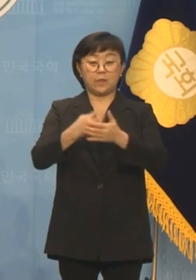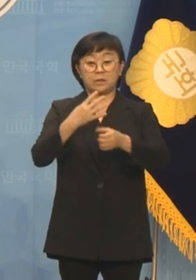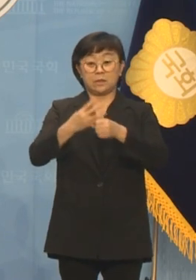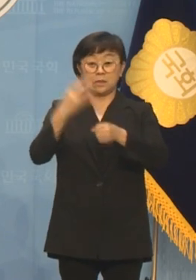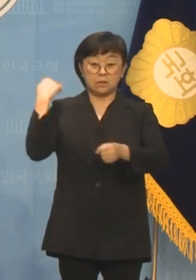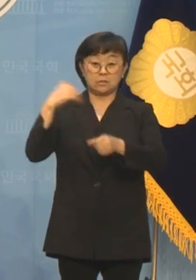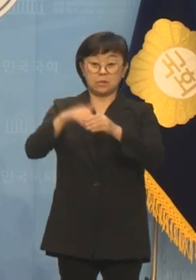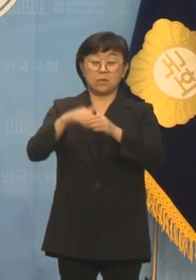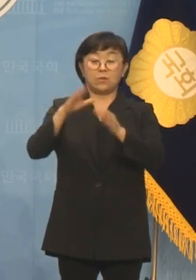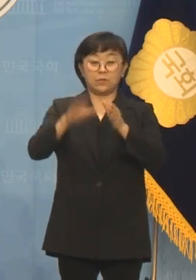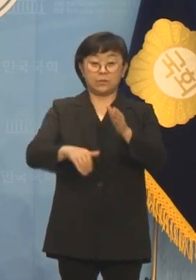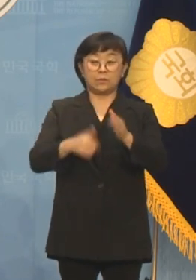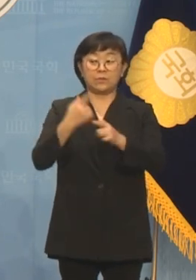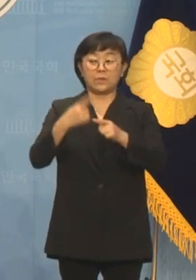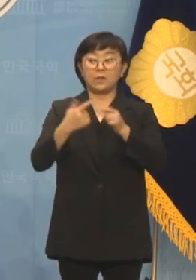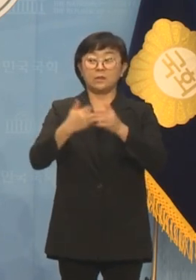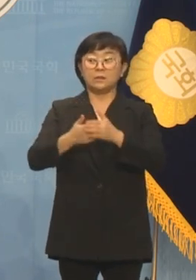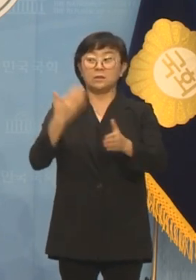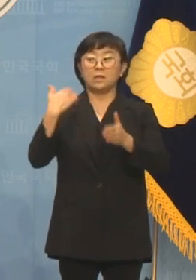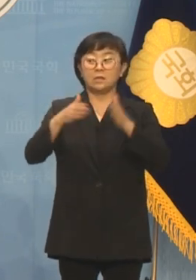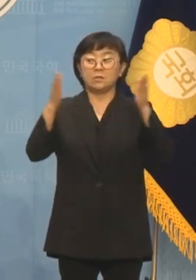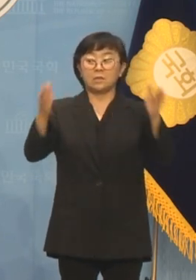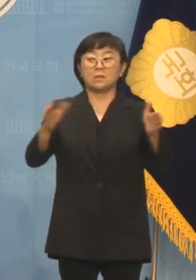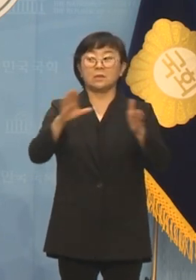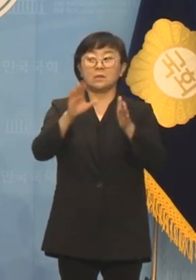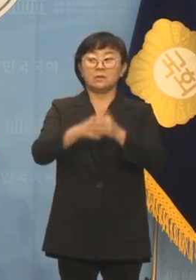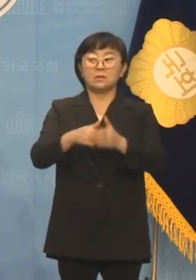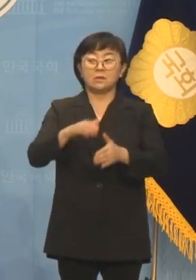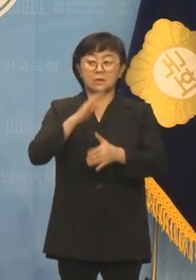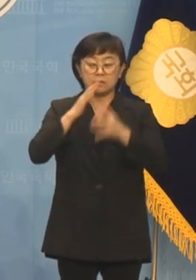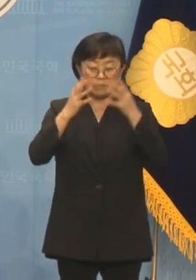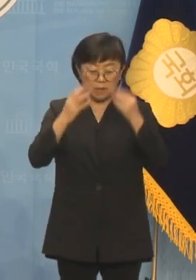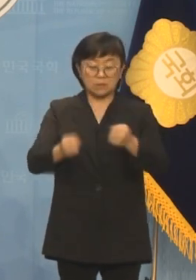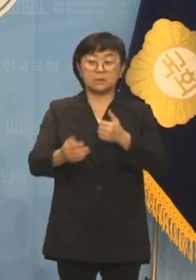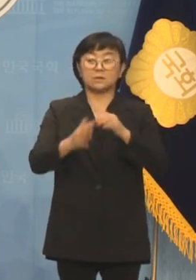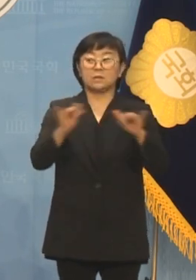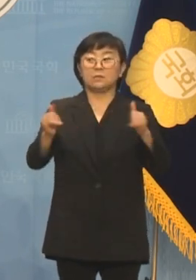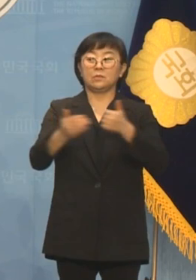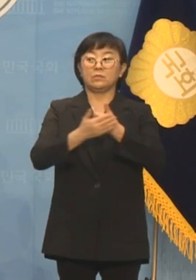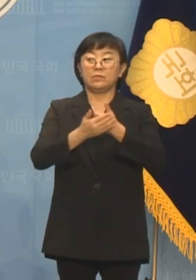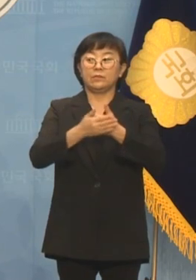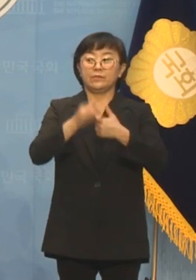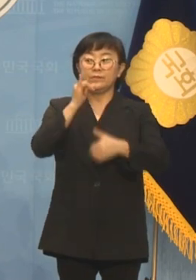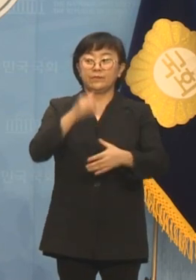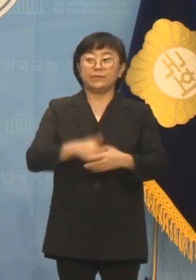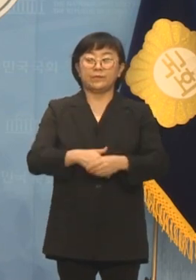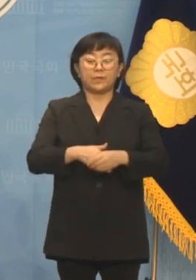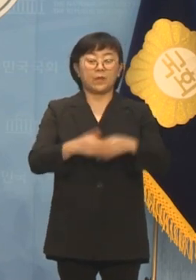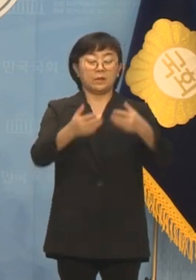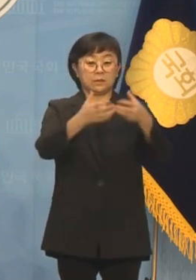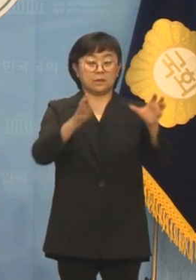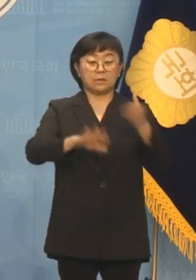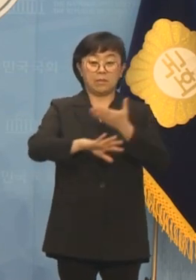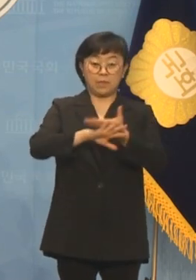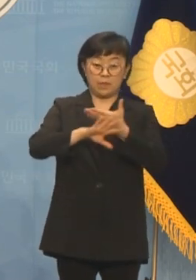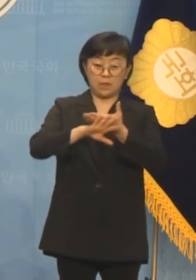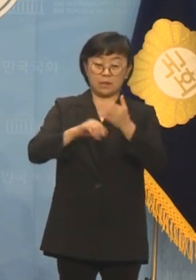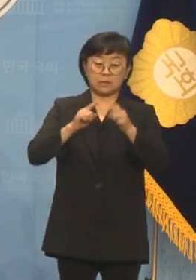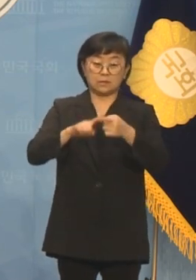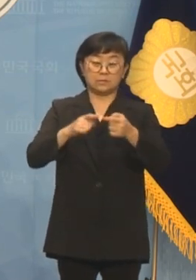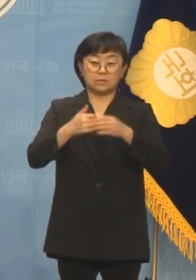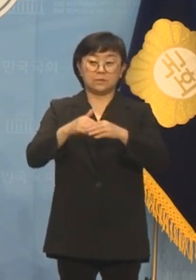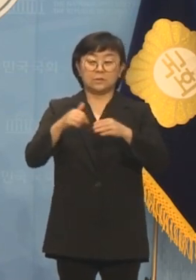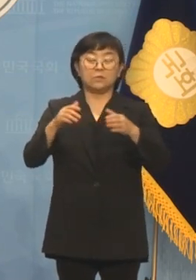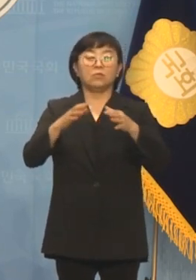전 총선에서도 또 지난 임기 동안에도 정말 많은 분의 도움을 받았습니다. 당적이 달라도 당적과